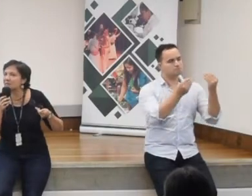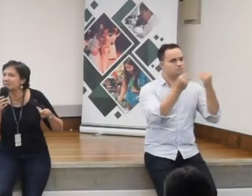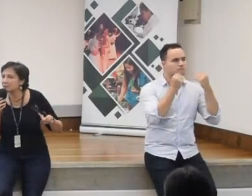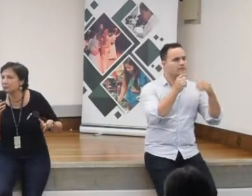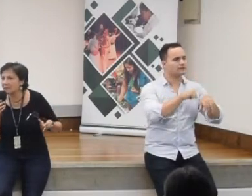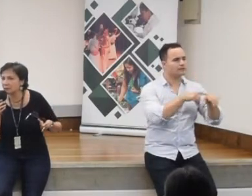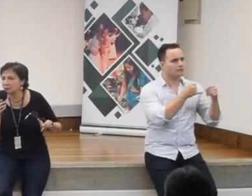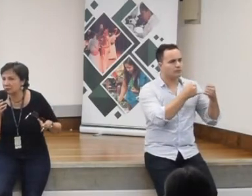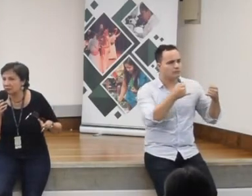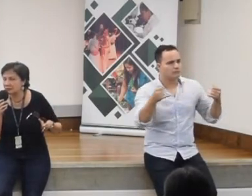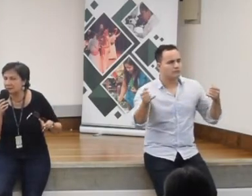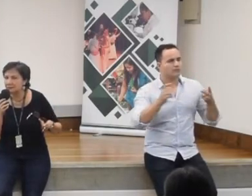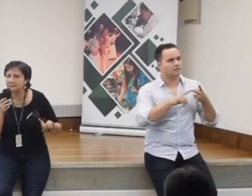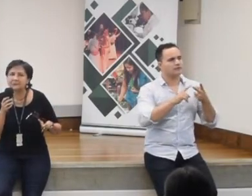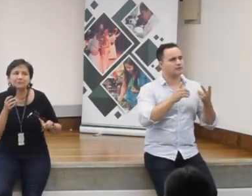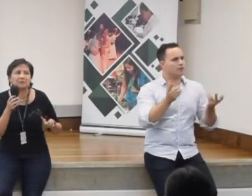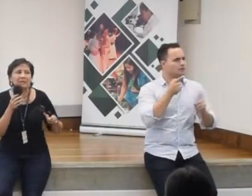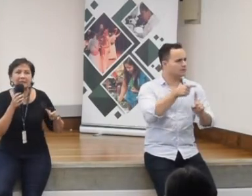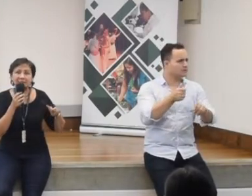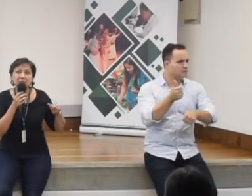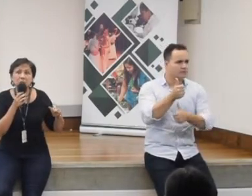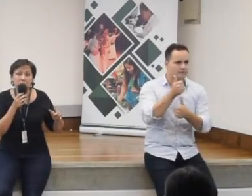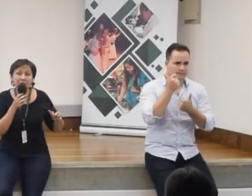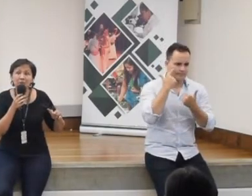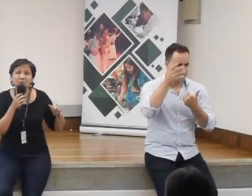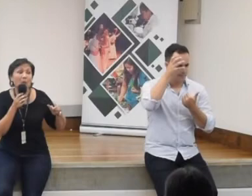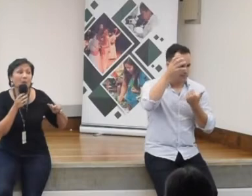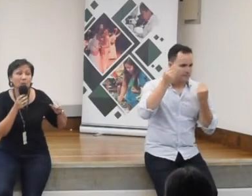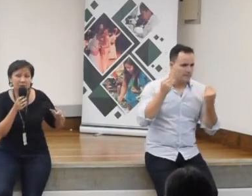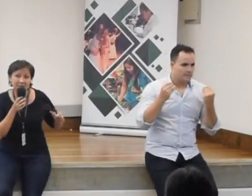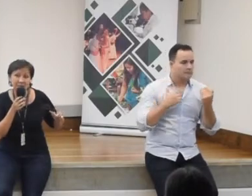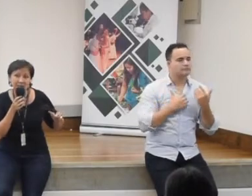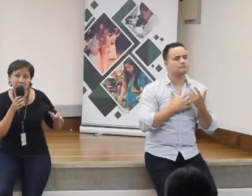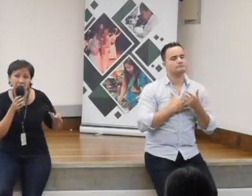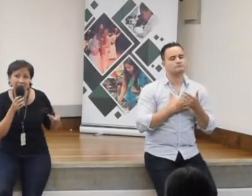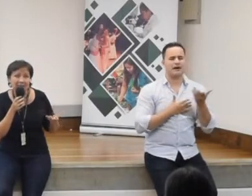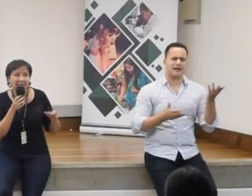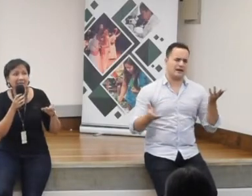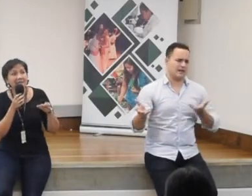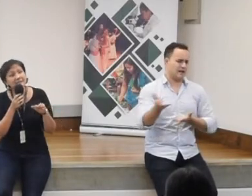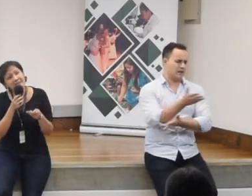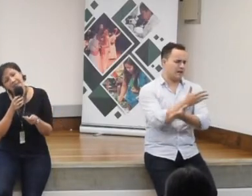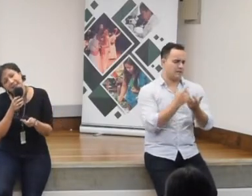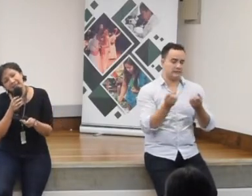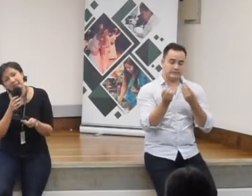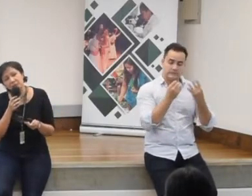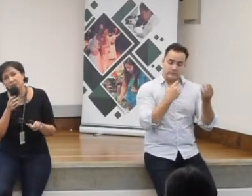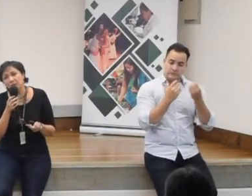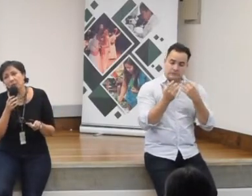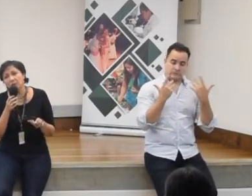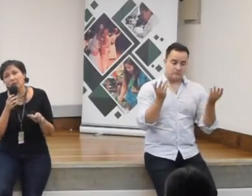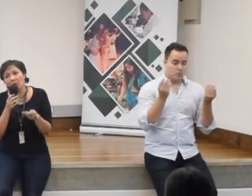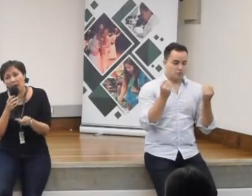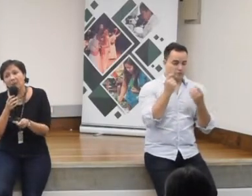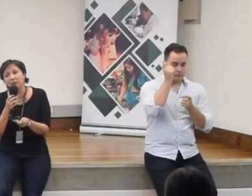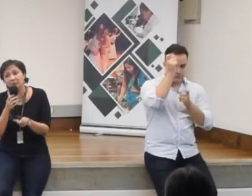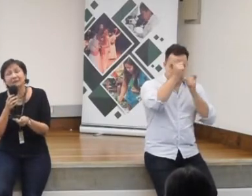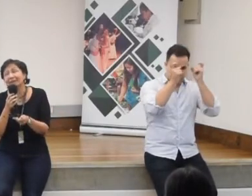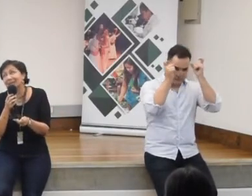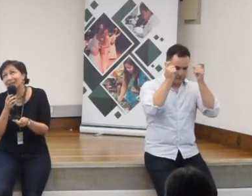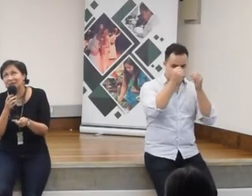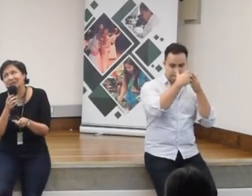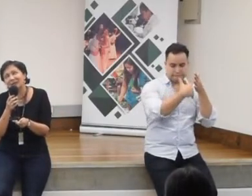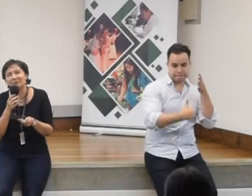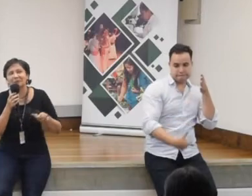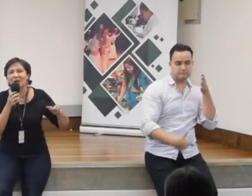el espíritu de la tutoría, ¿sí? Esta escucha nos dejó muchas inquietudes. La idea es que este 31 de enero pongamos